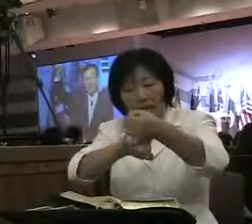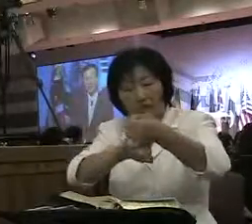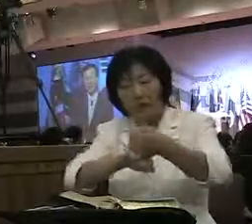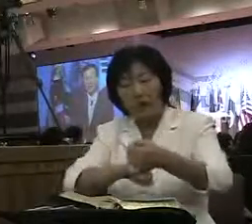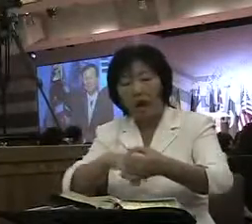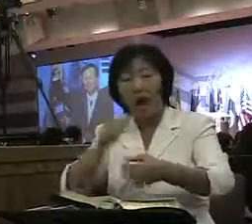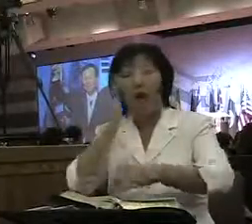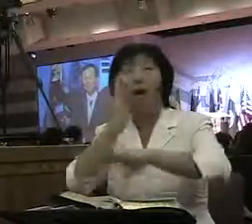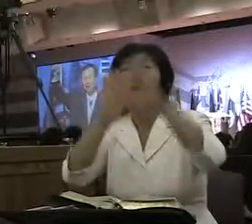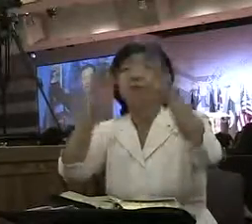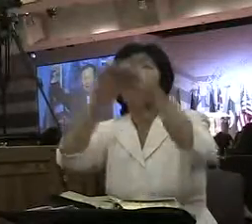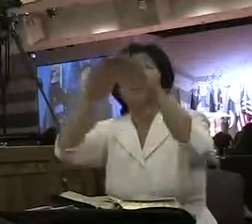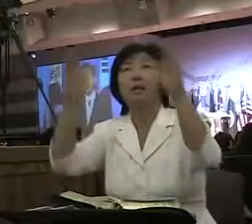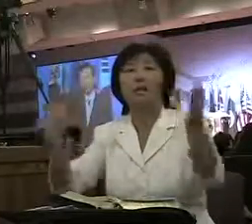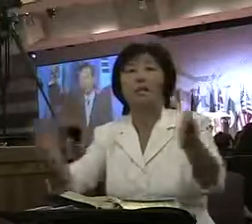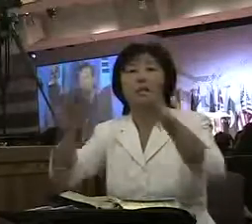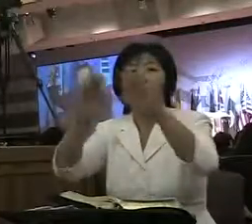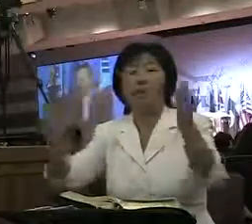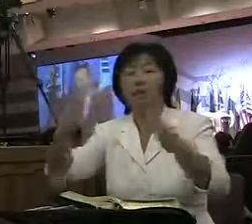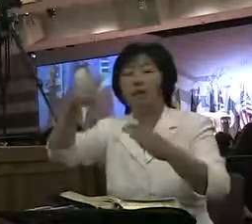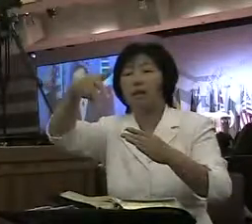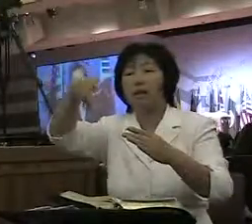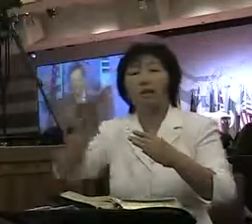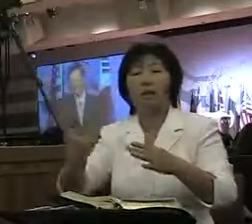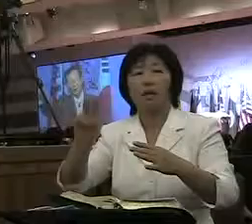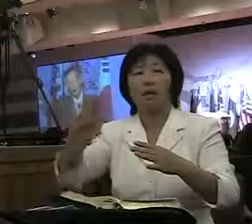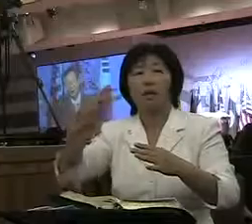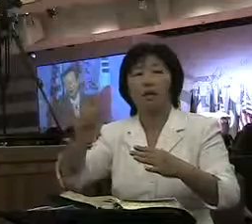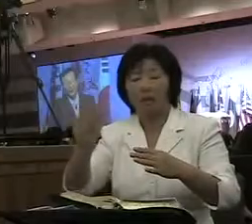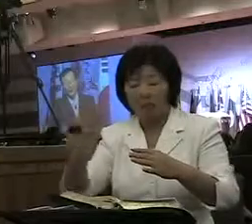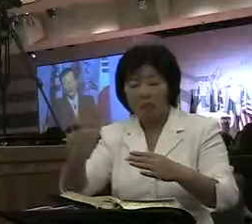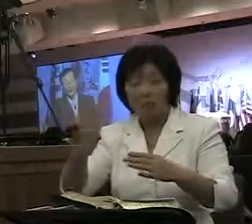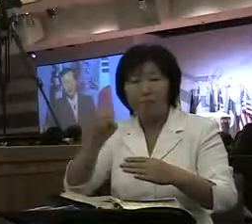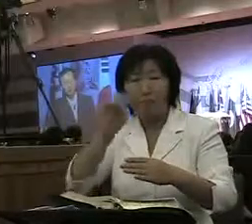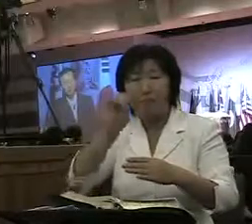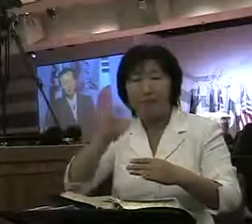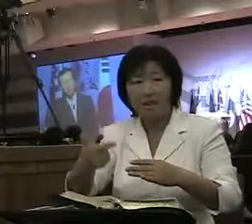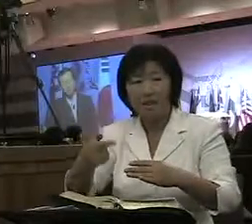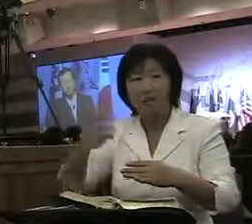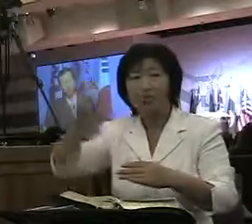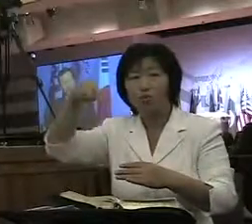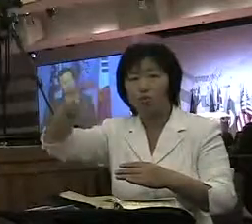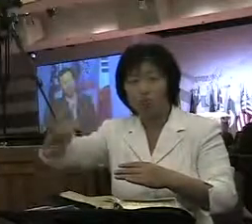하늘의 제단에서 핀 숯을 가지고 왔다.